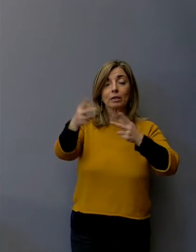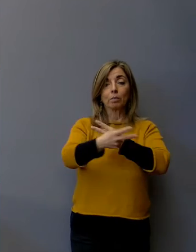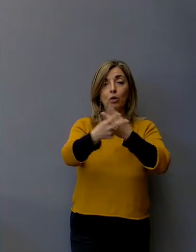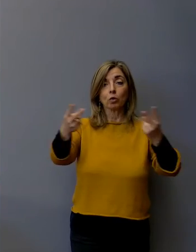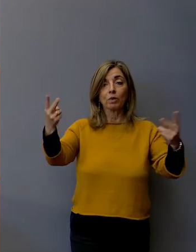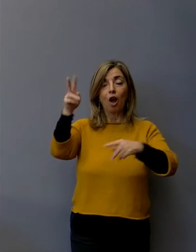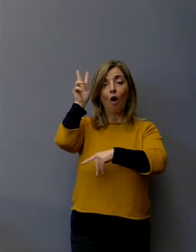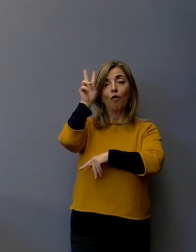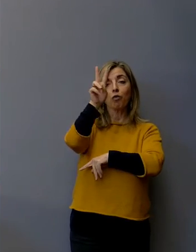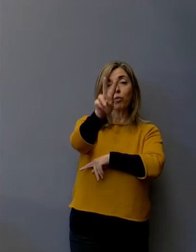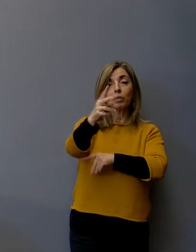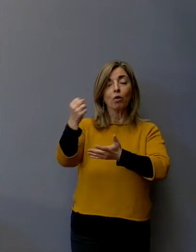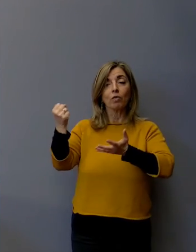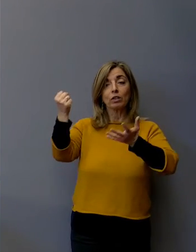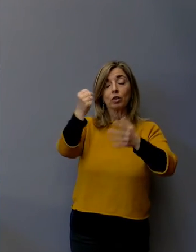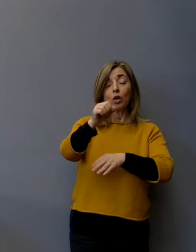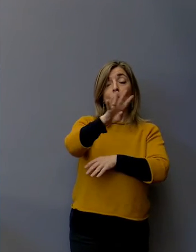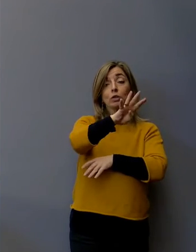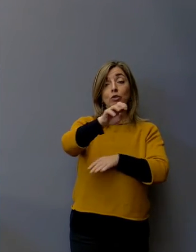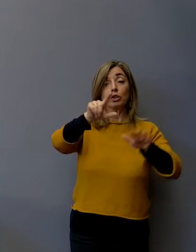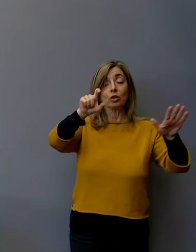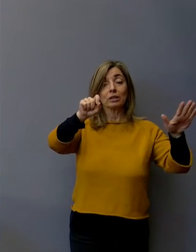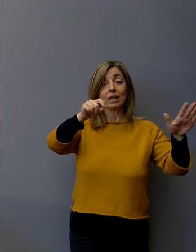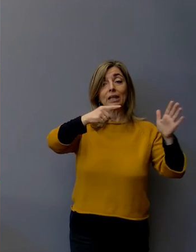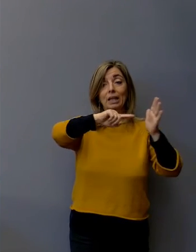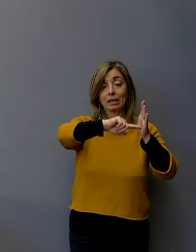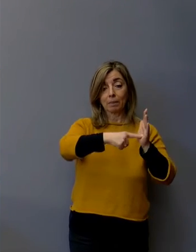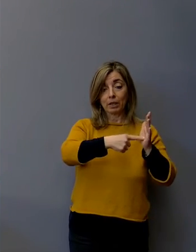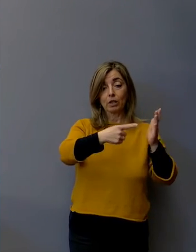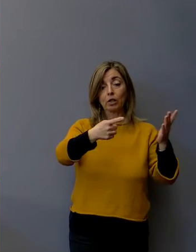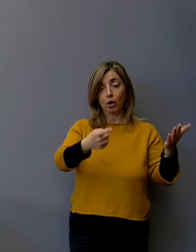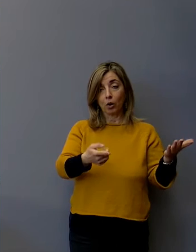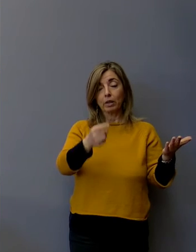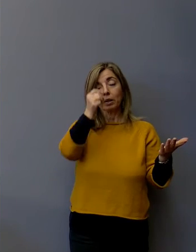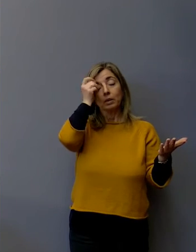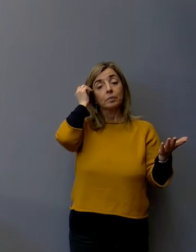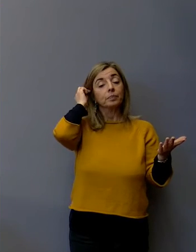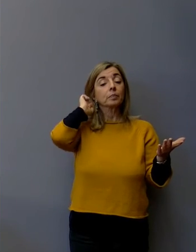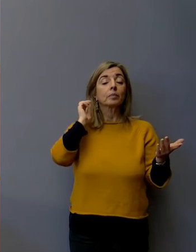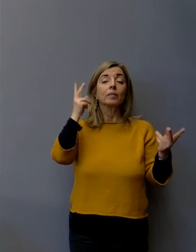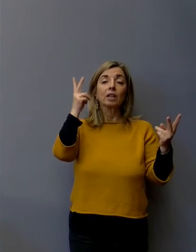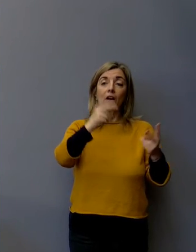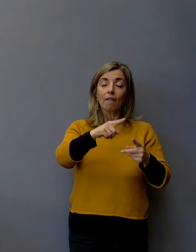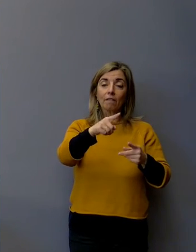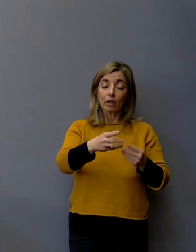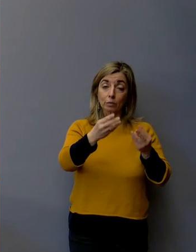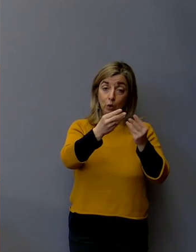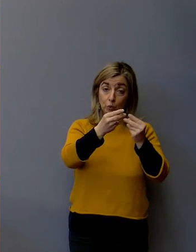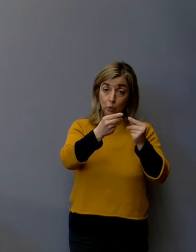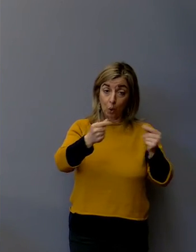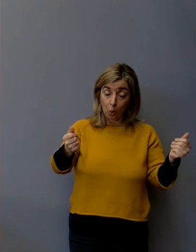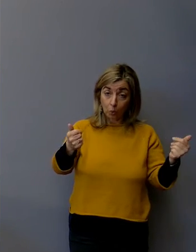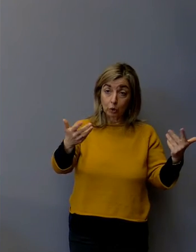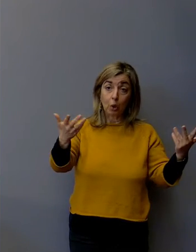470 milioni sia una sauna del governo sia una soluzione risolutiva non solo per l'utilizzo di una tecnologia abbandonata ormai in tutto l'occidente